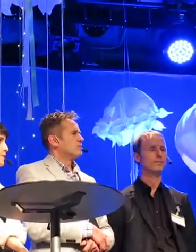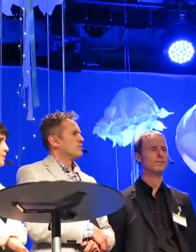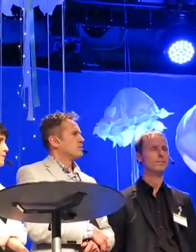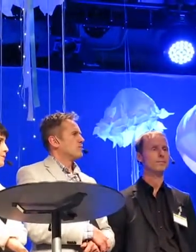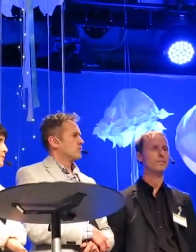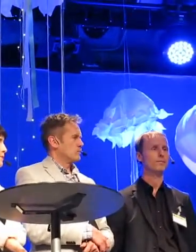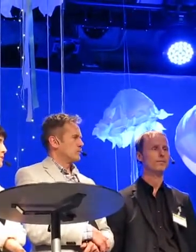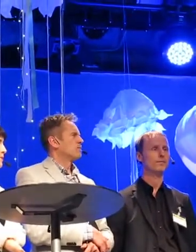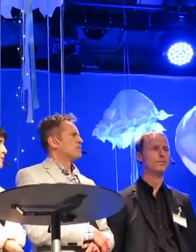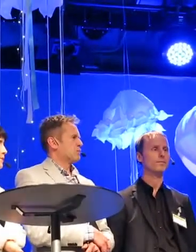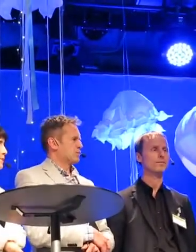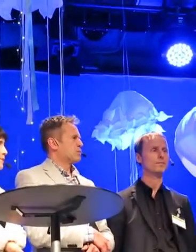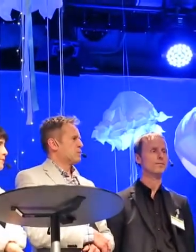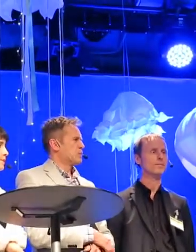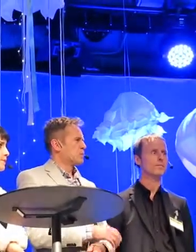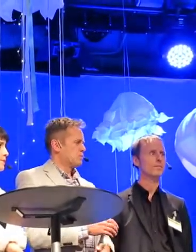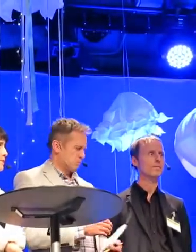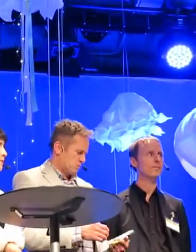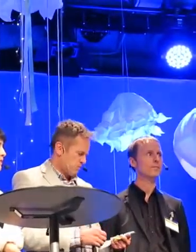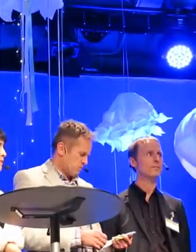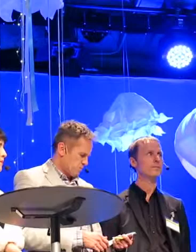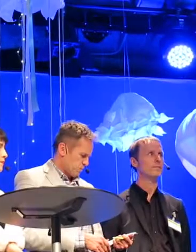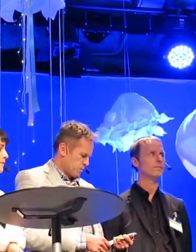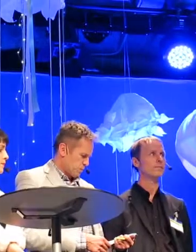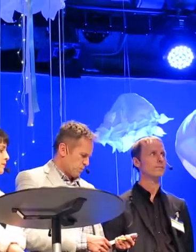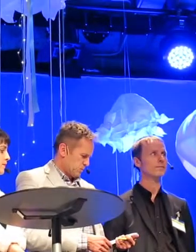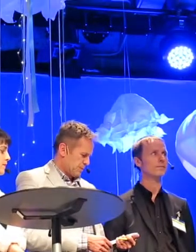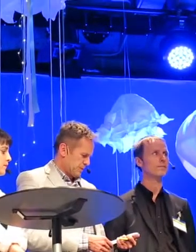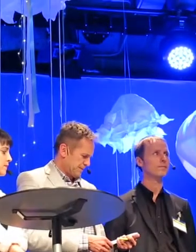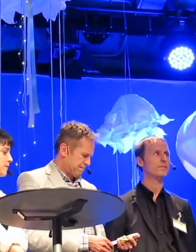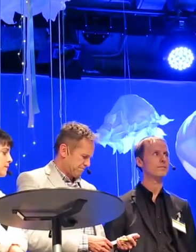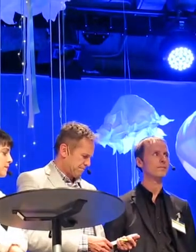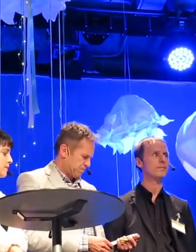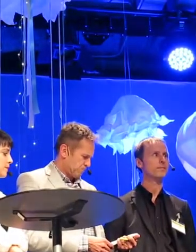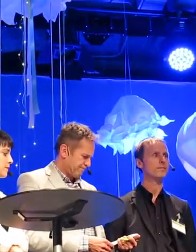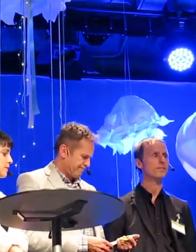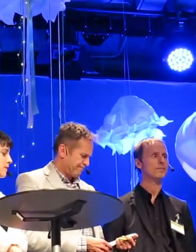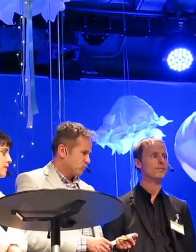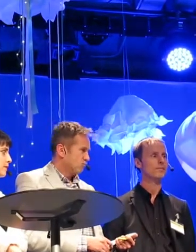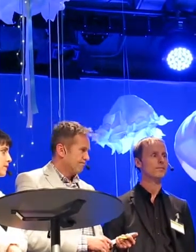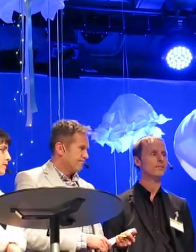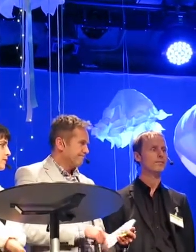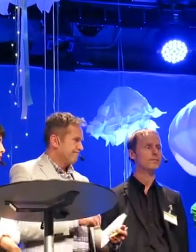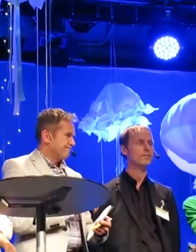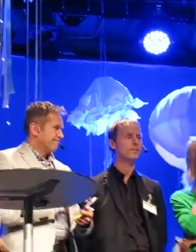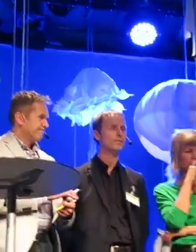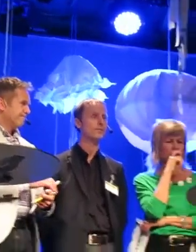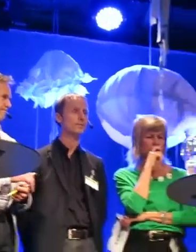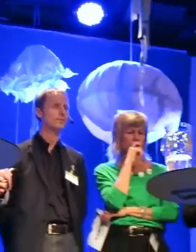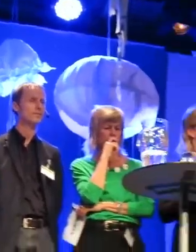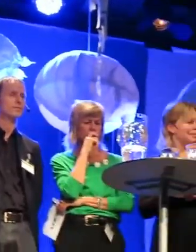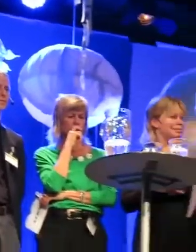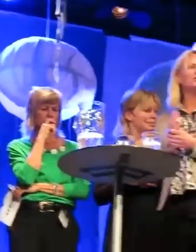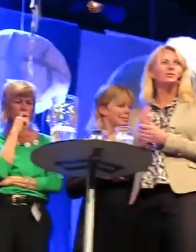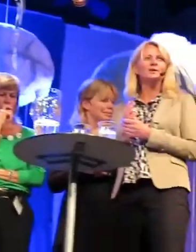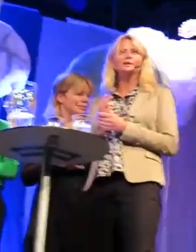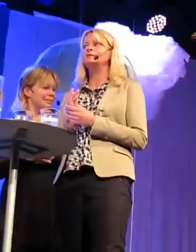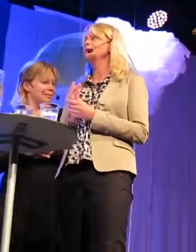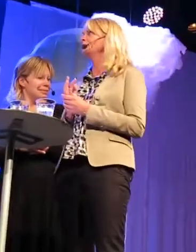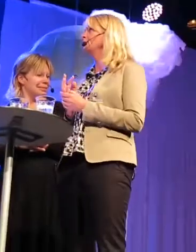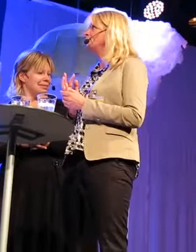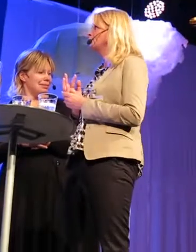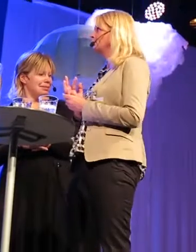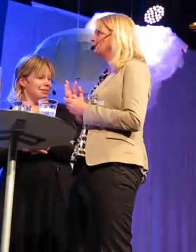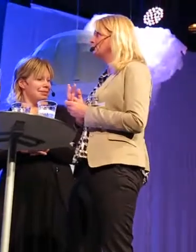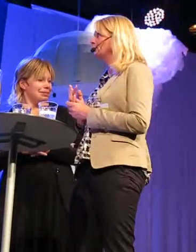Utan det kan ju inte våran planet heller. Utan framförallt våran planet behöver ju då långsiktiga spelregler. Om man nu tror på det som